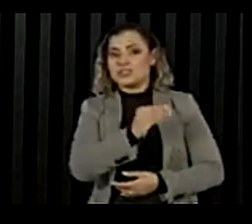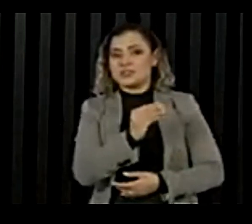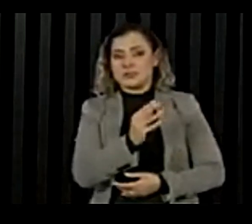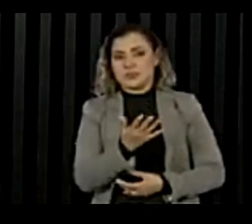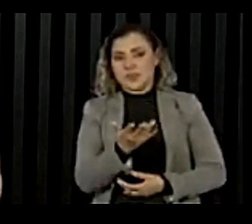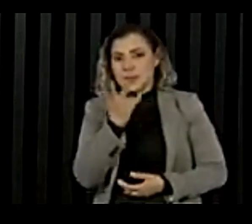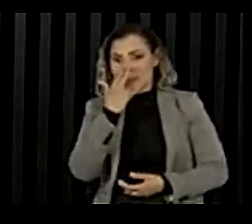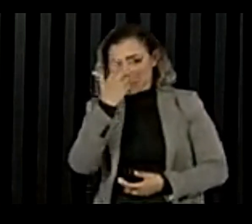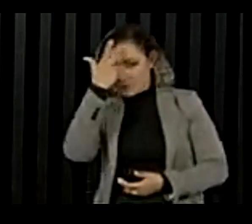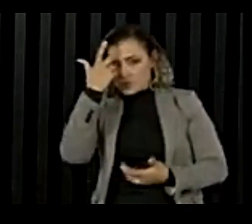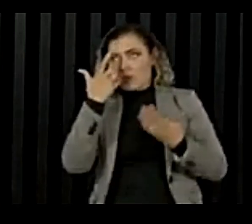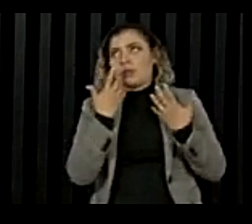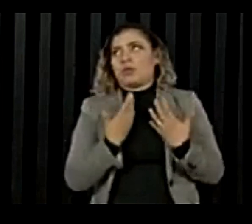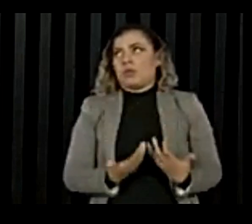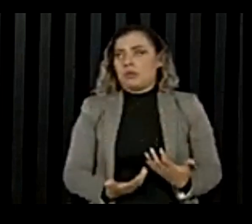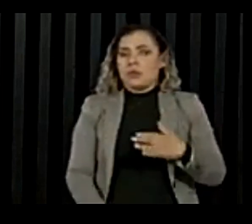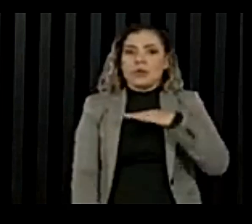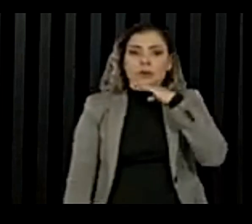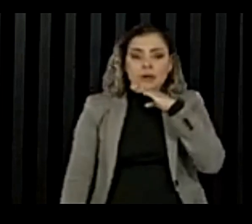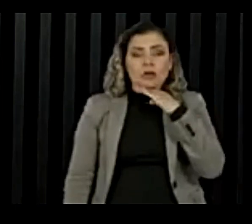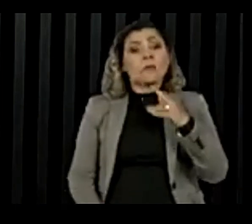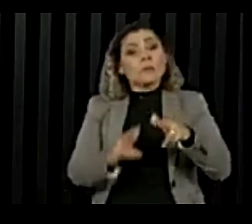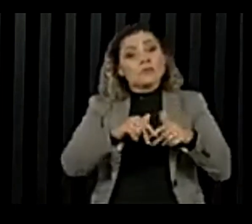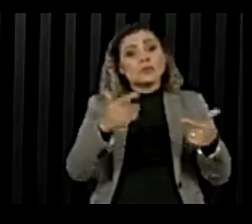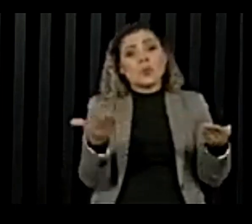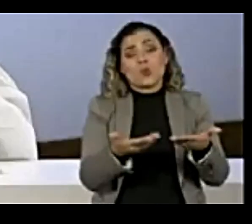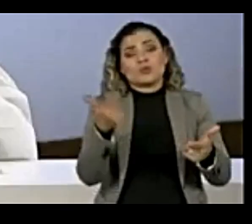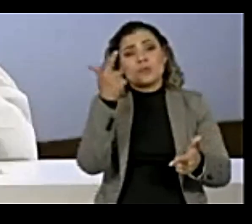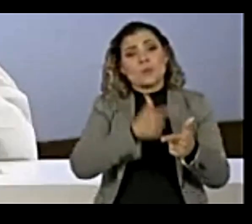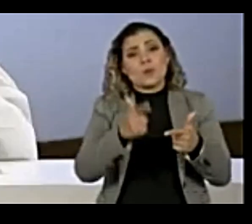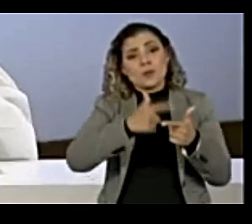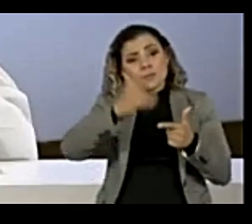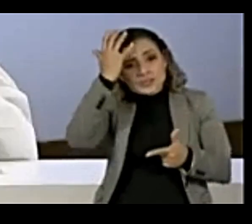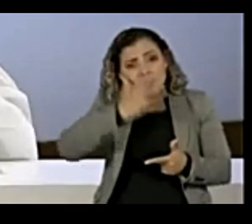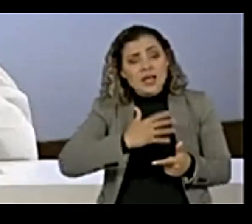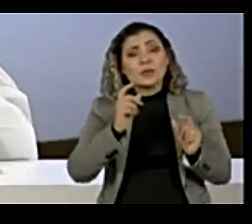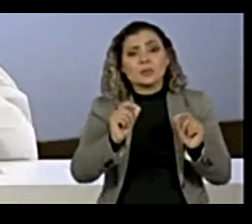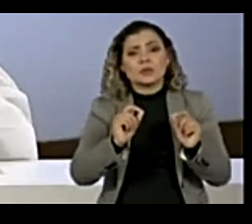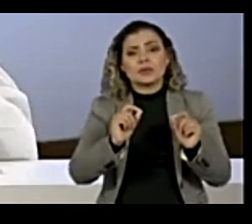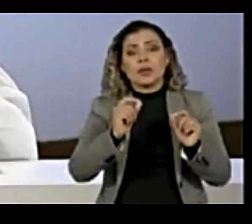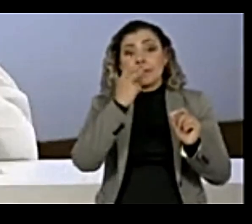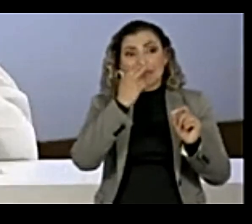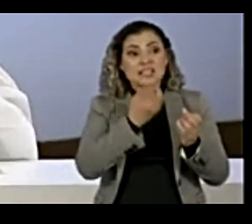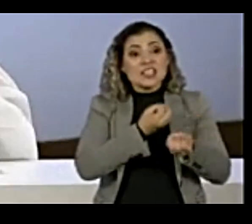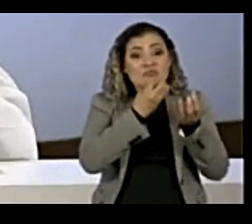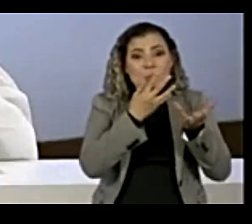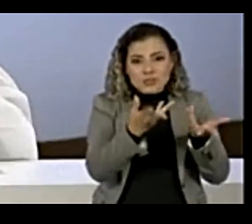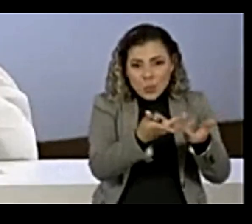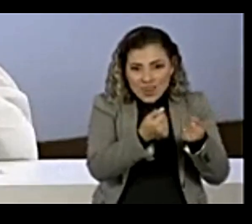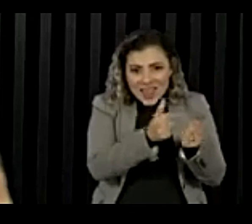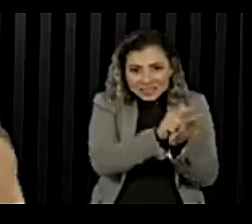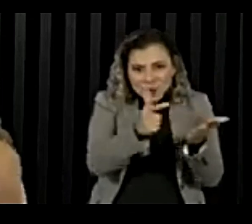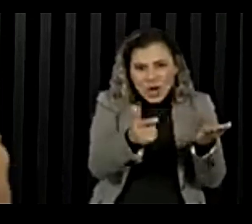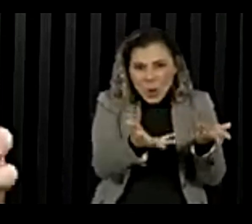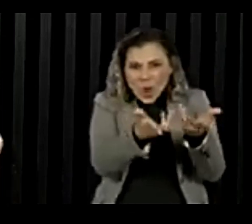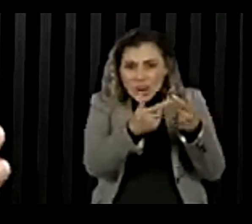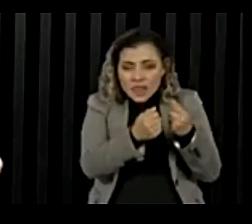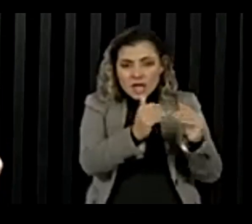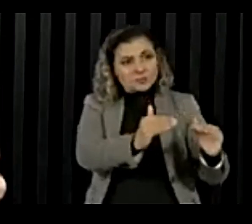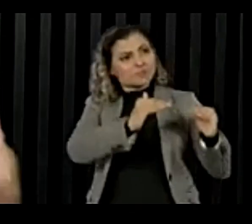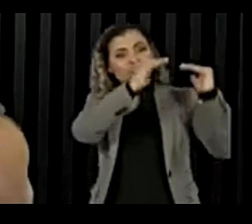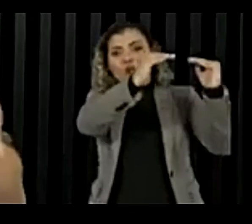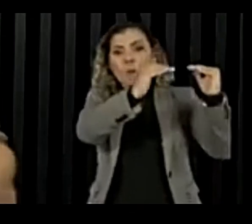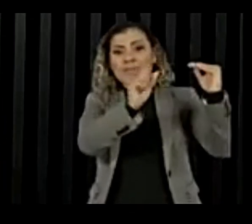falou, Raquel, o grande problema do paywall hoje é que você elitiza a informação de qualidade e a pessoa que não tem condição